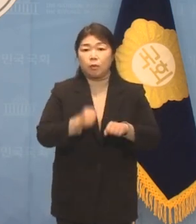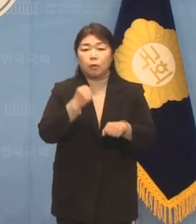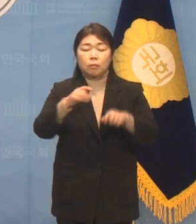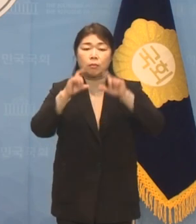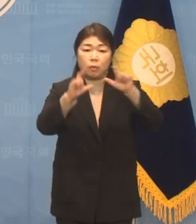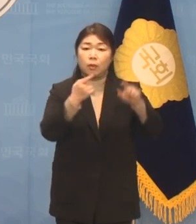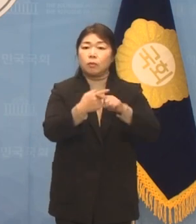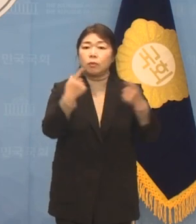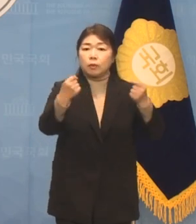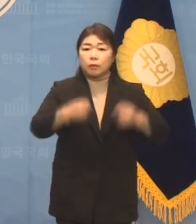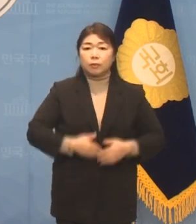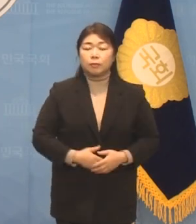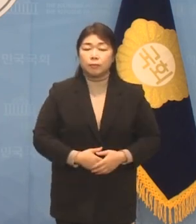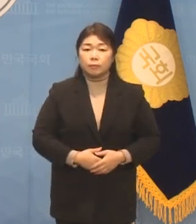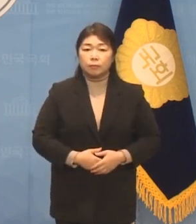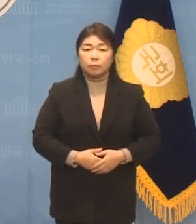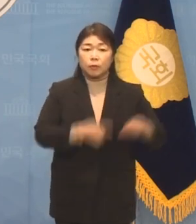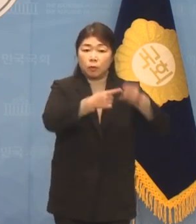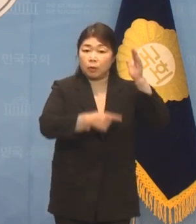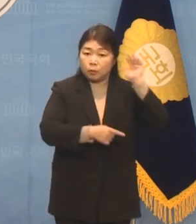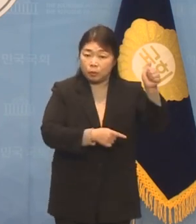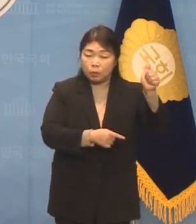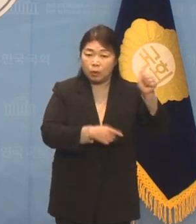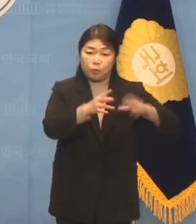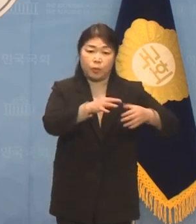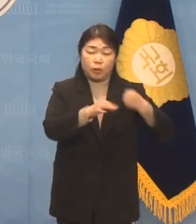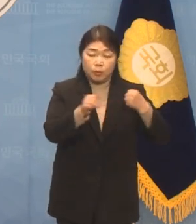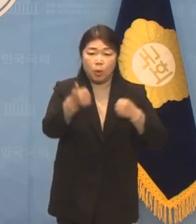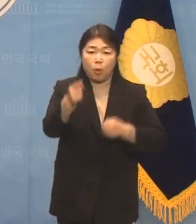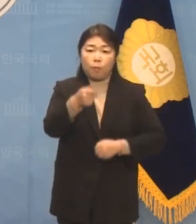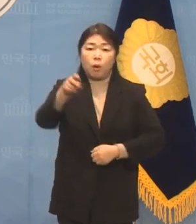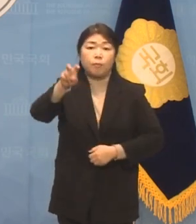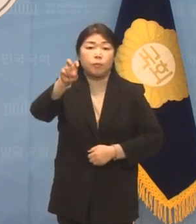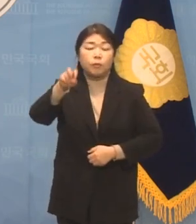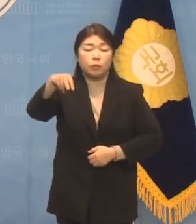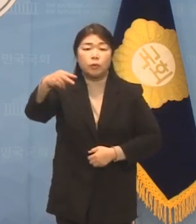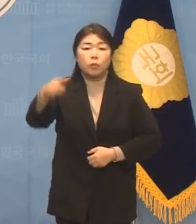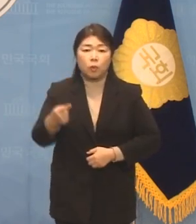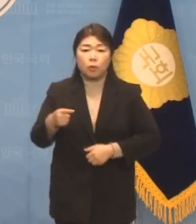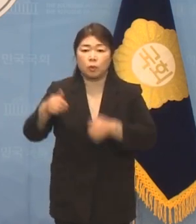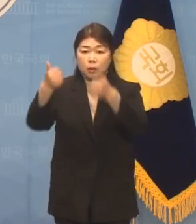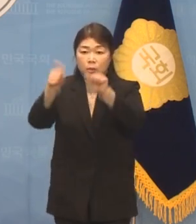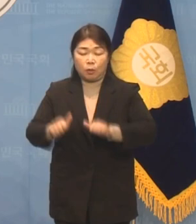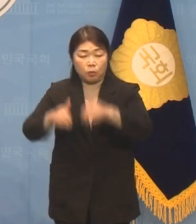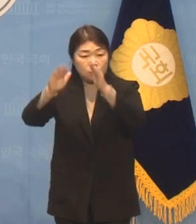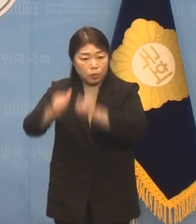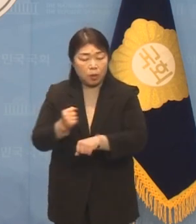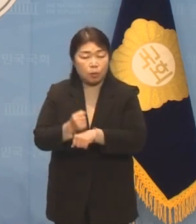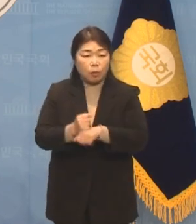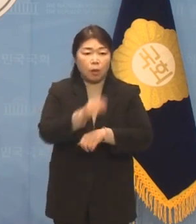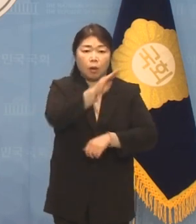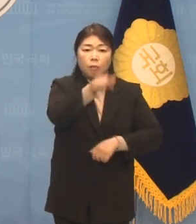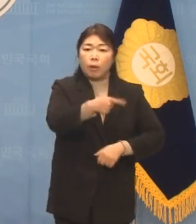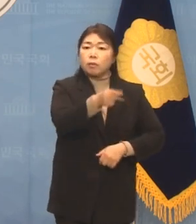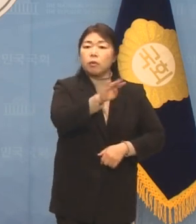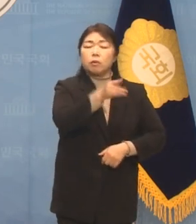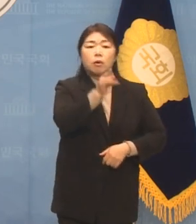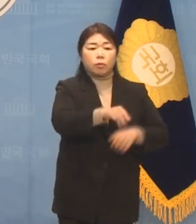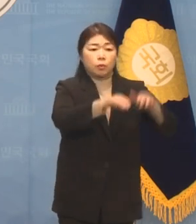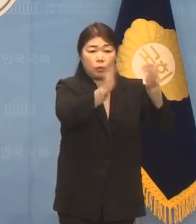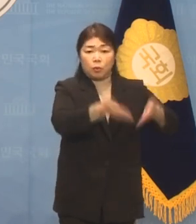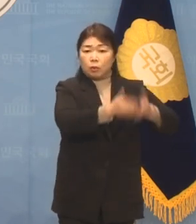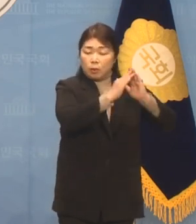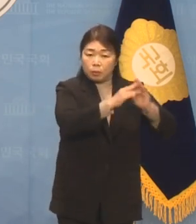윤석열 대통령과 국민의힘은 혼범도 장군 지우기, 백섬역 장군 동상 건립 등 불필요한 이념